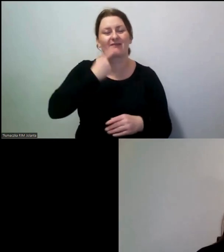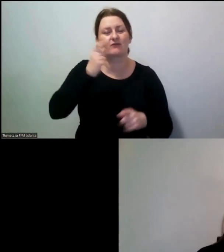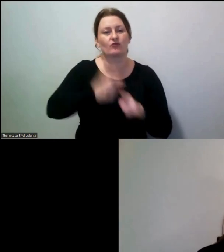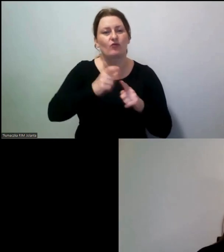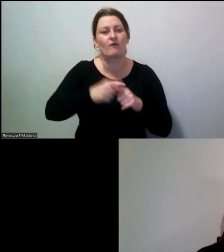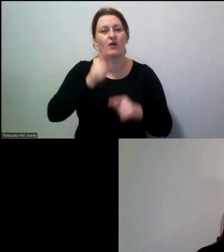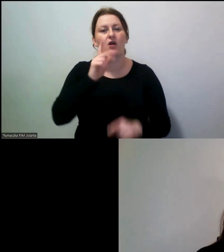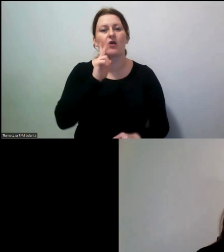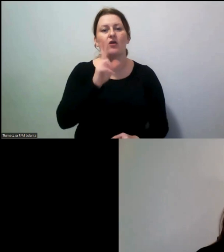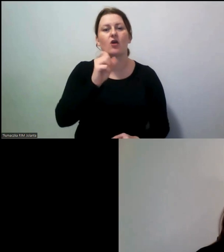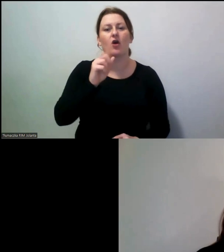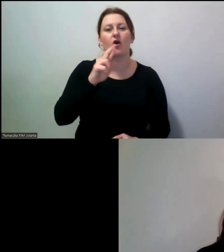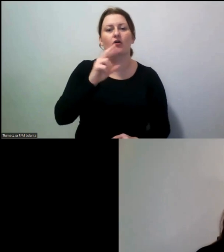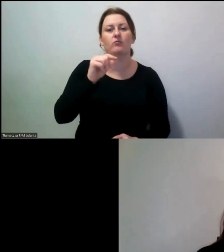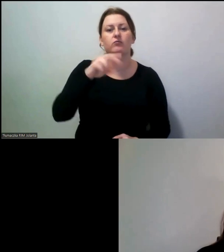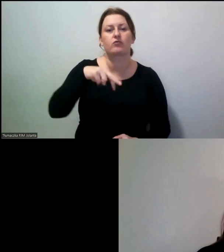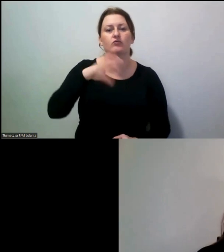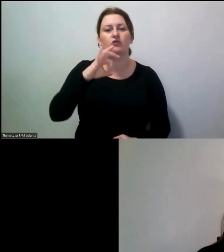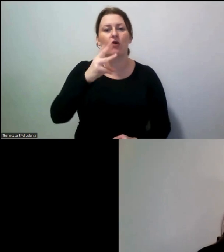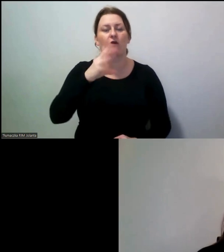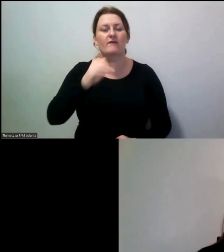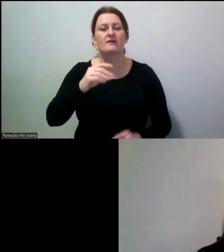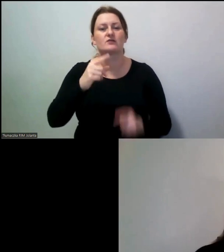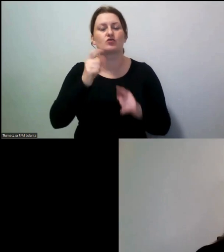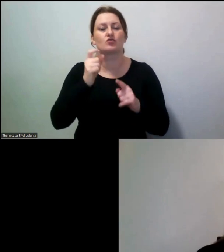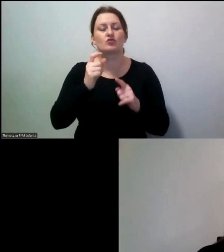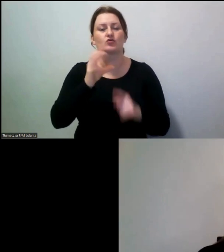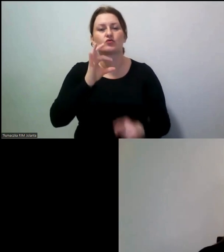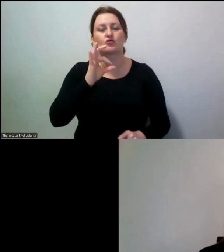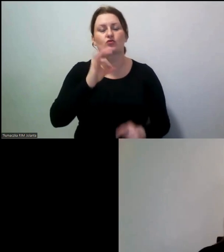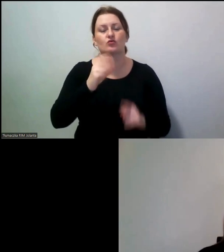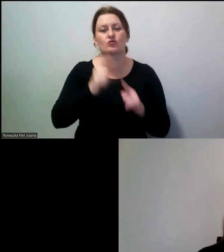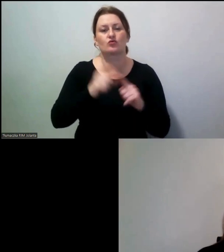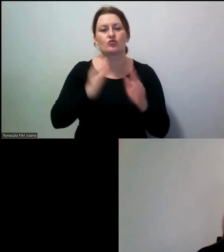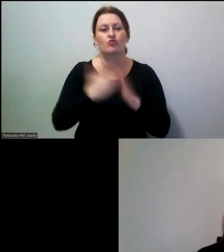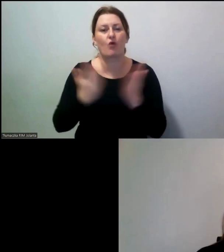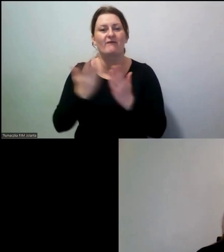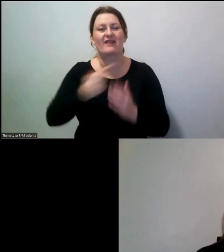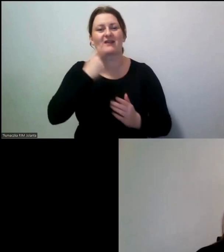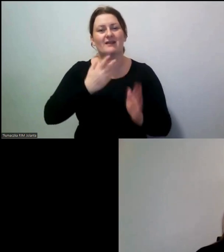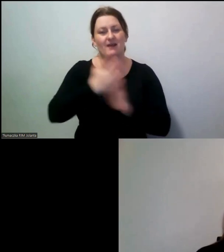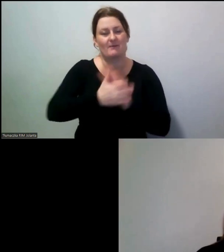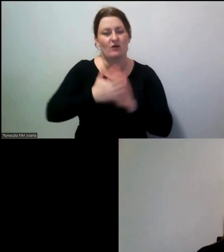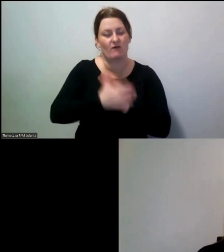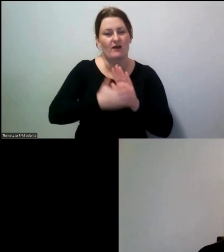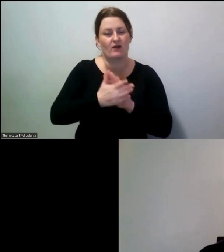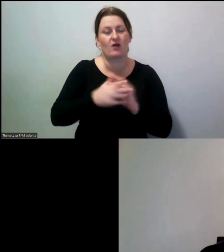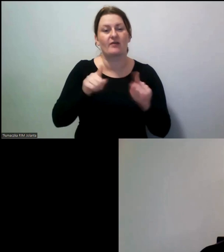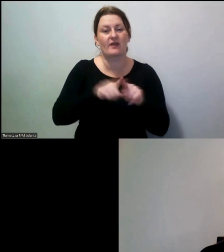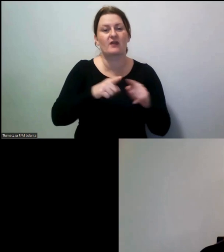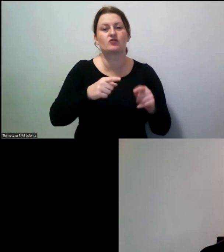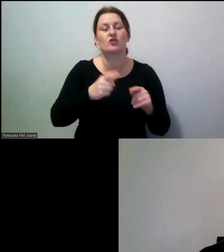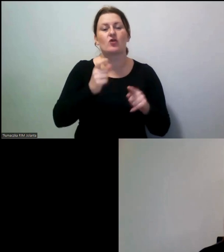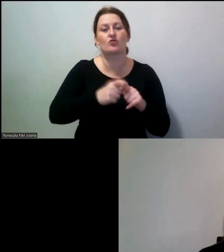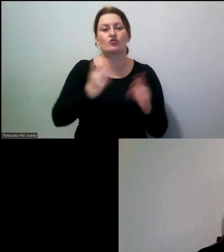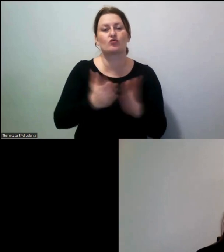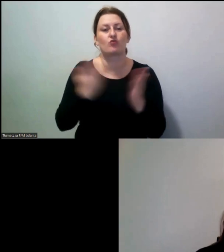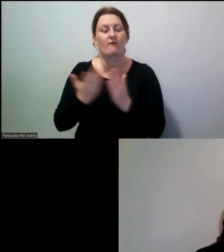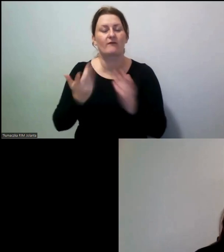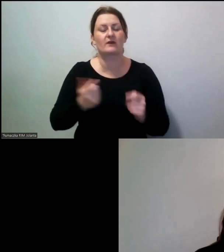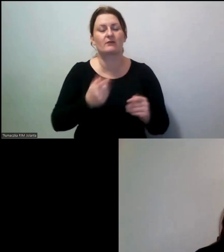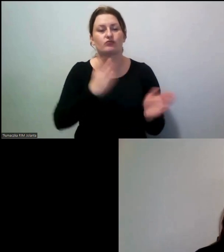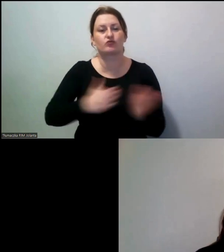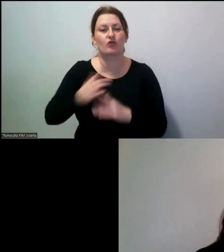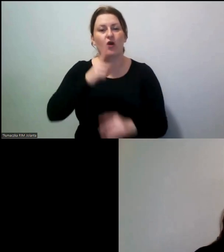czyli korpusowy słownik polskiego języka migowego. Również słownik przygotowywany przez Olgierda Kosibę,